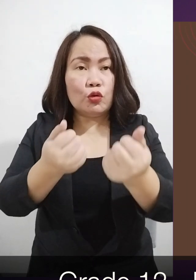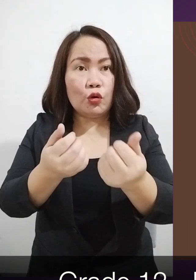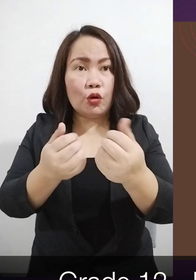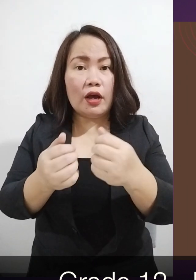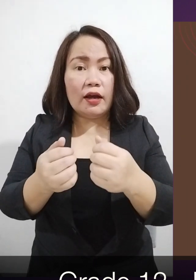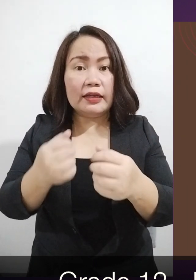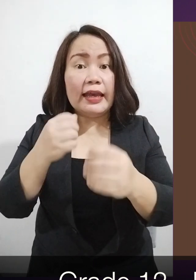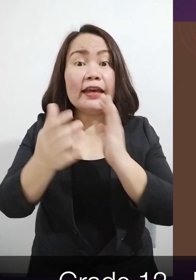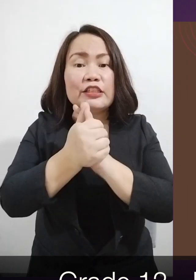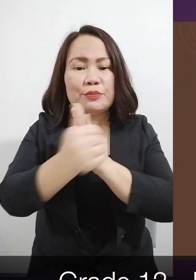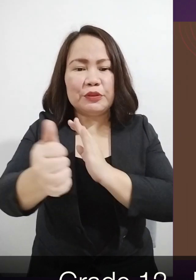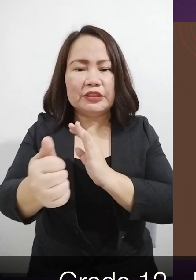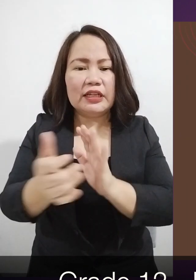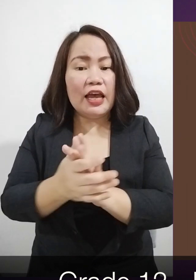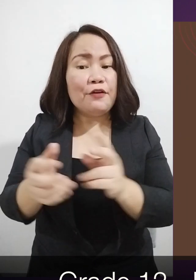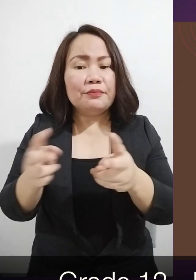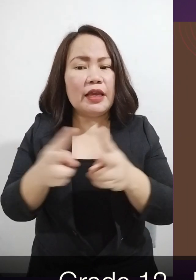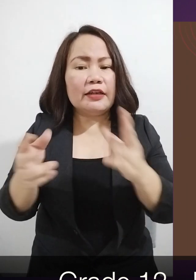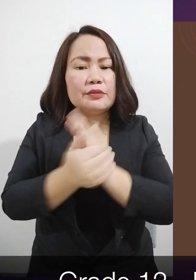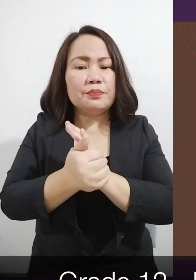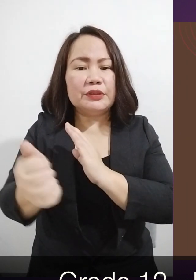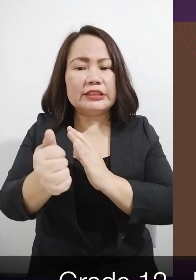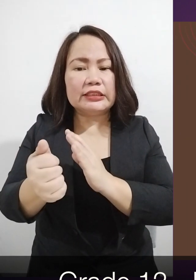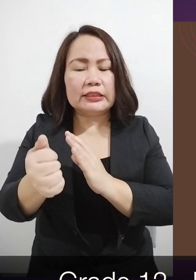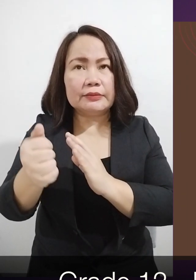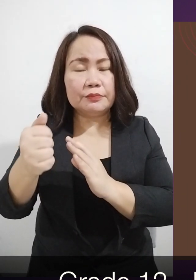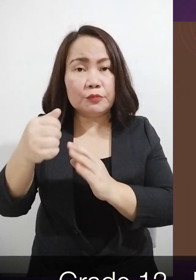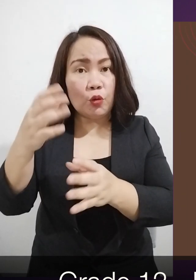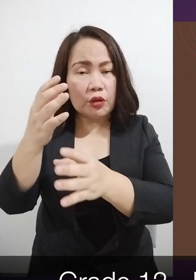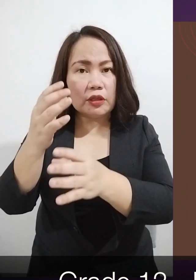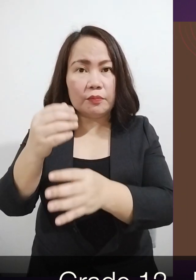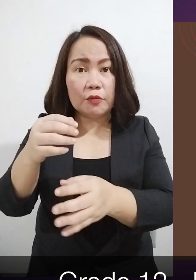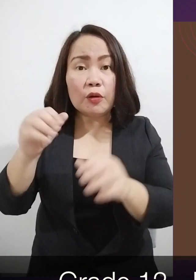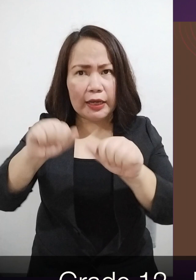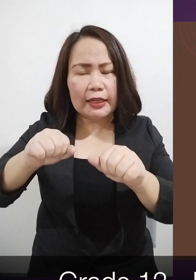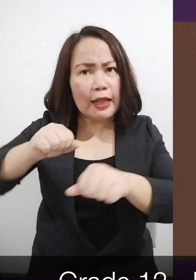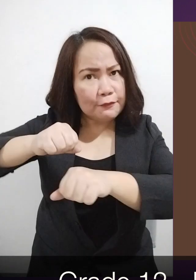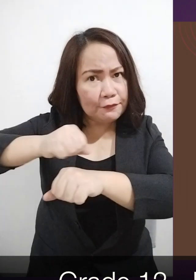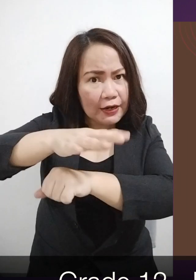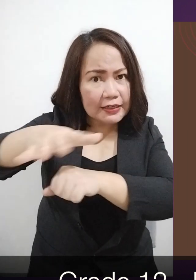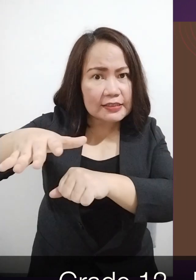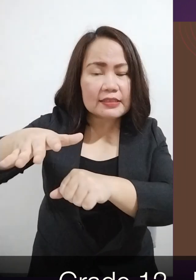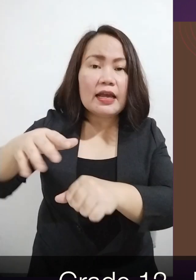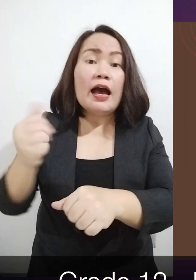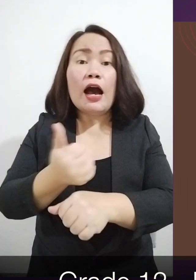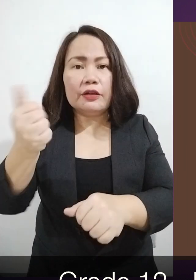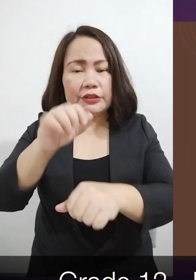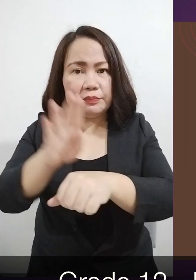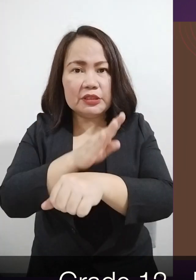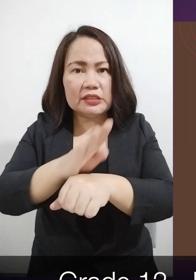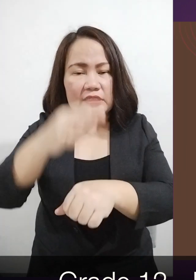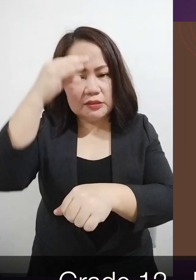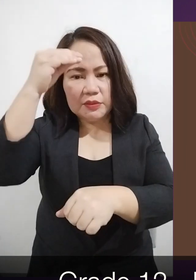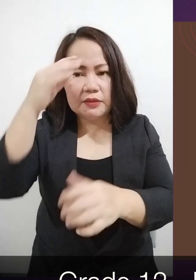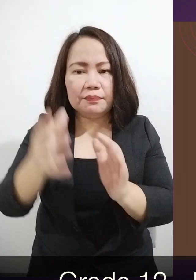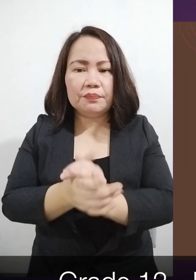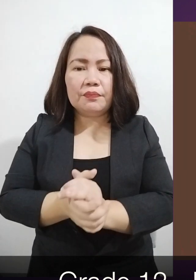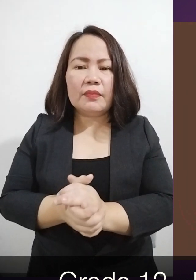entrepreneurship, siya ay maaring maging isang napakahusay na mapagkukunan ng mga payo sa iba pang mga negosyante at magiging